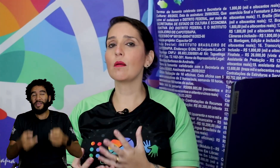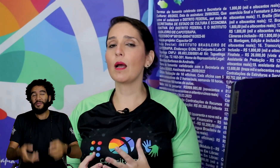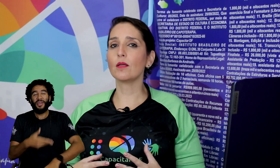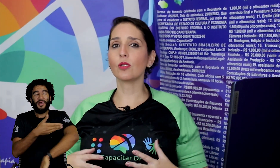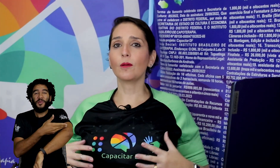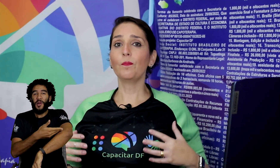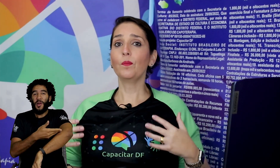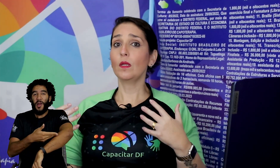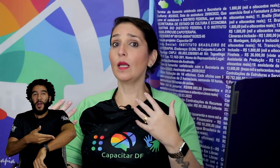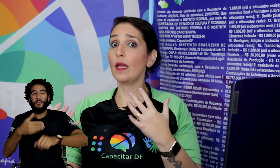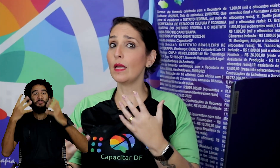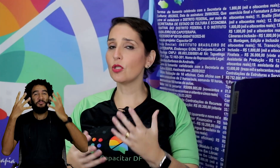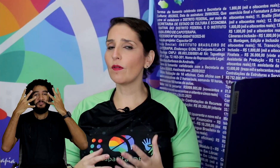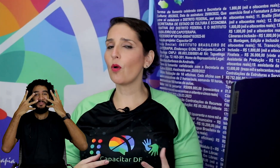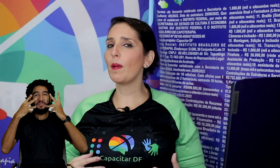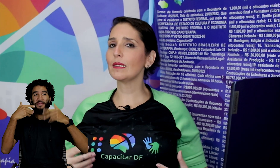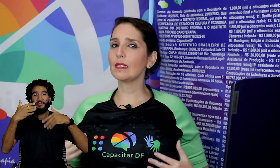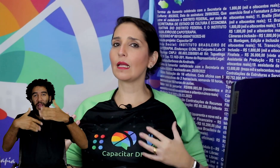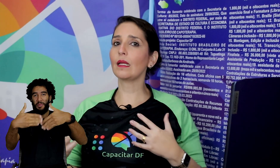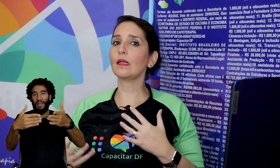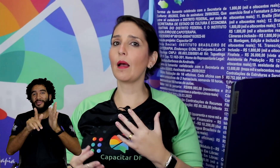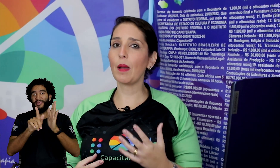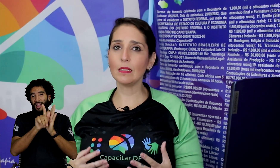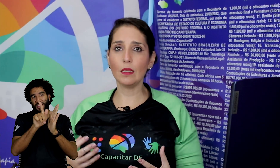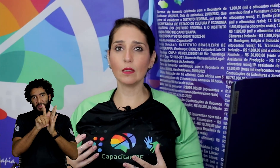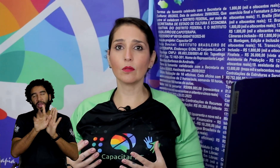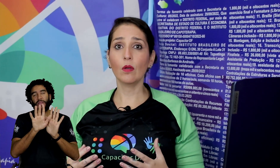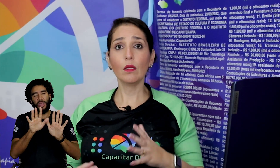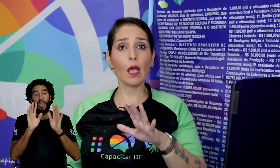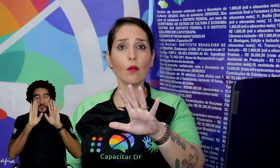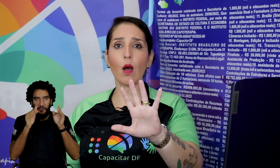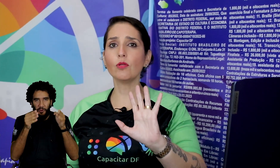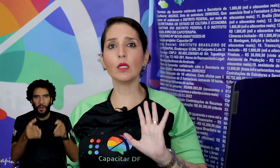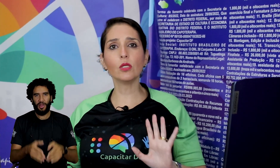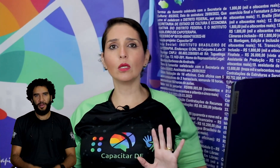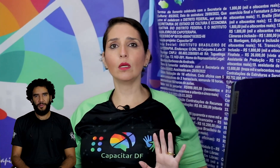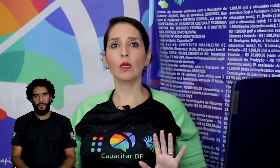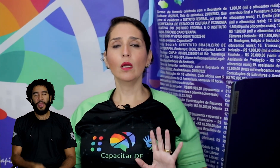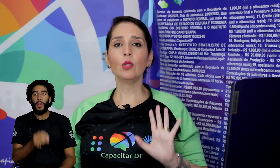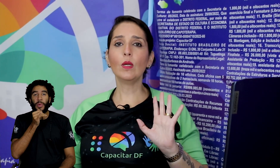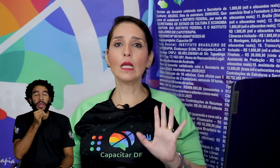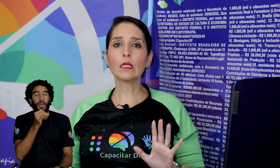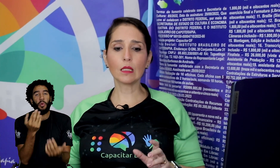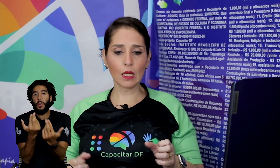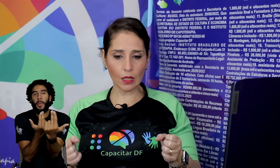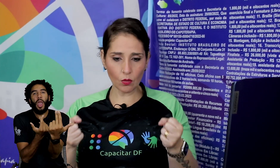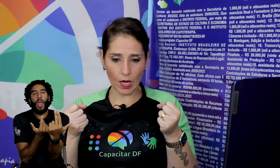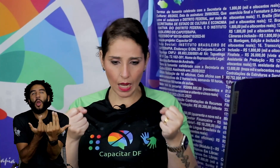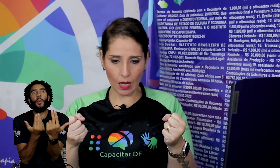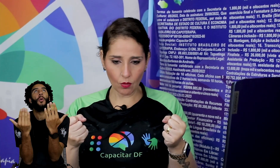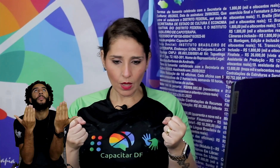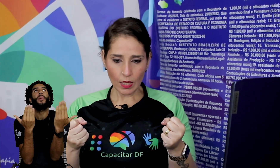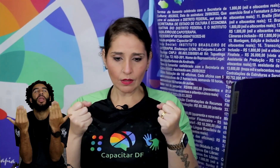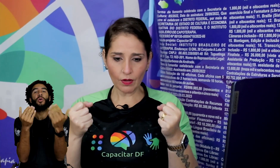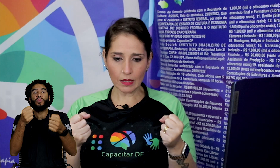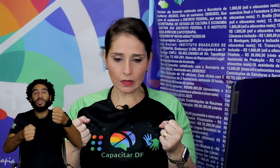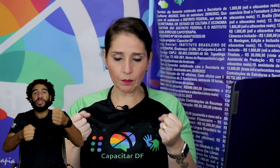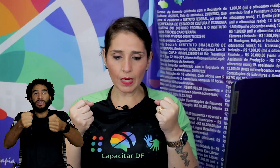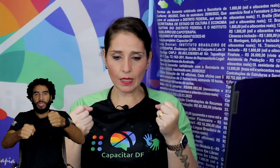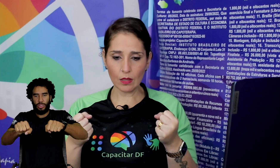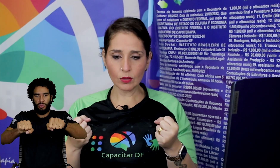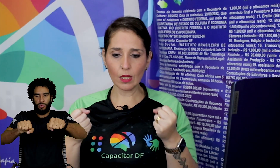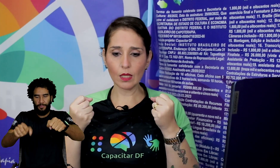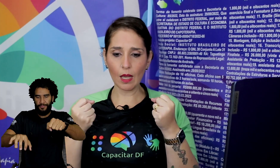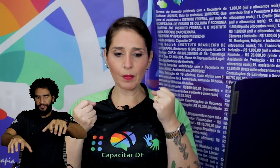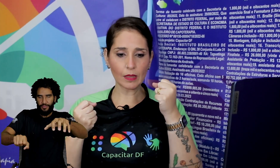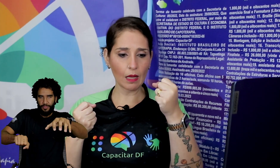da gramática. E aí a gente começa a se atentar mais nisso. E é igual dirigir. No início, você entra no carro, você fala assim: